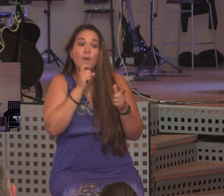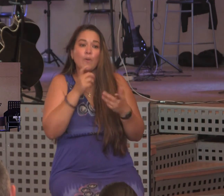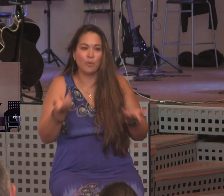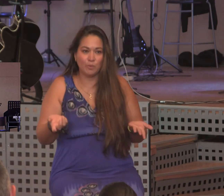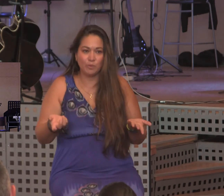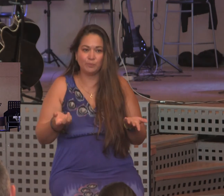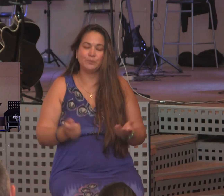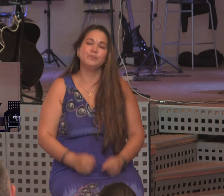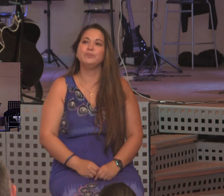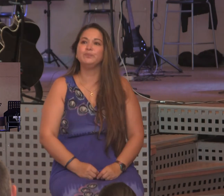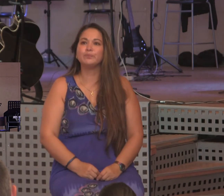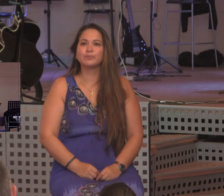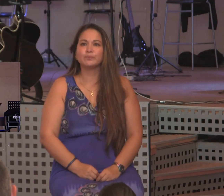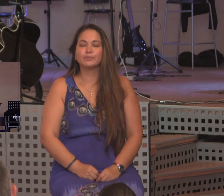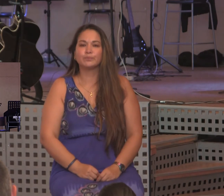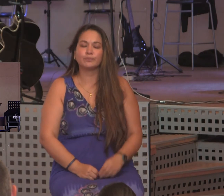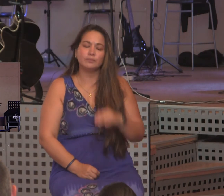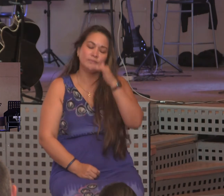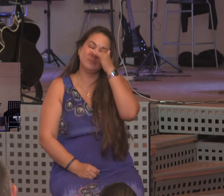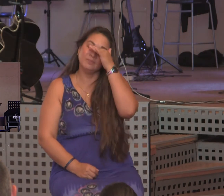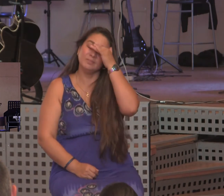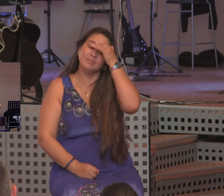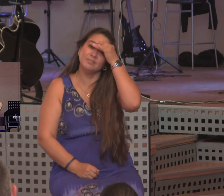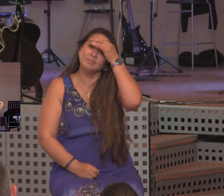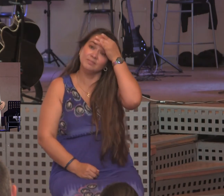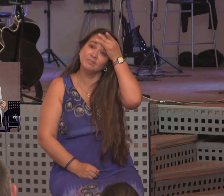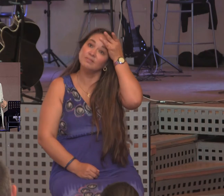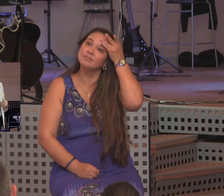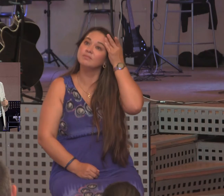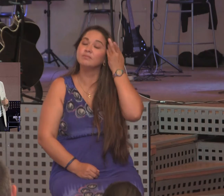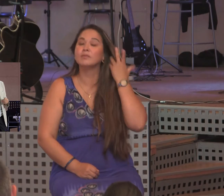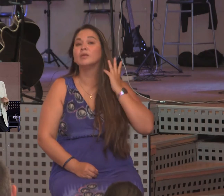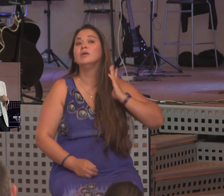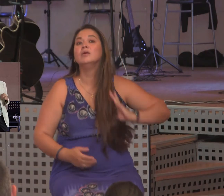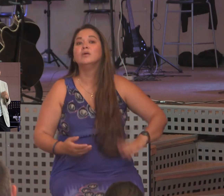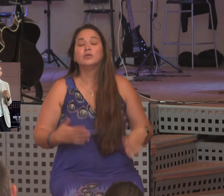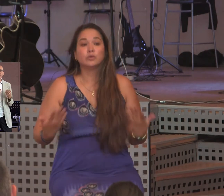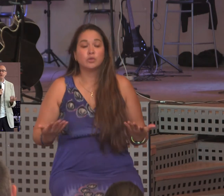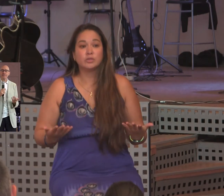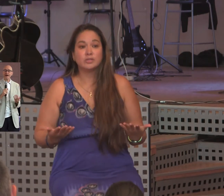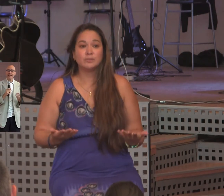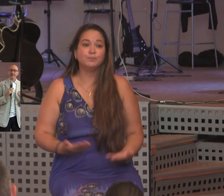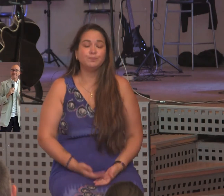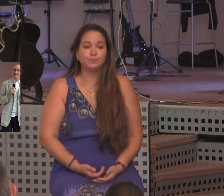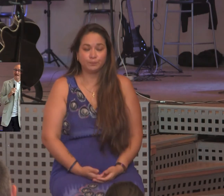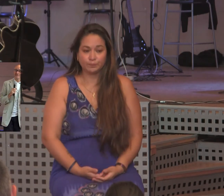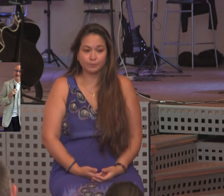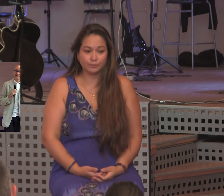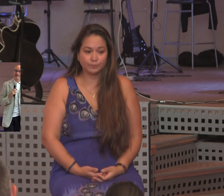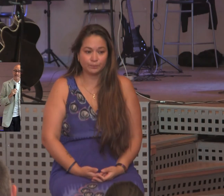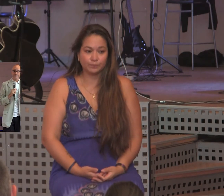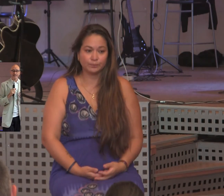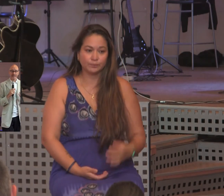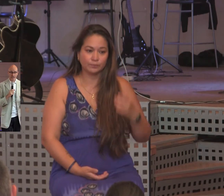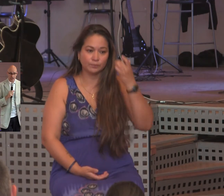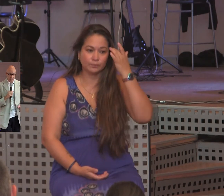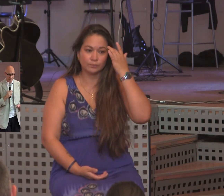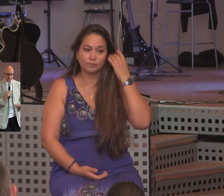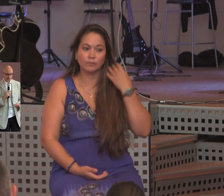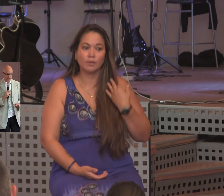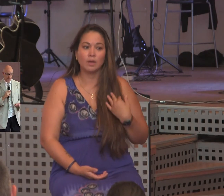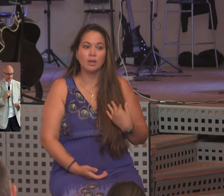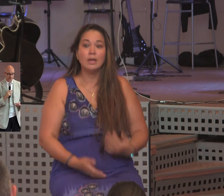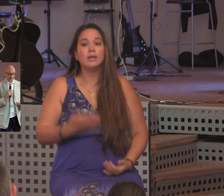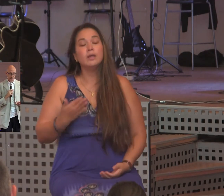debemos despertar, y eso es de lo que sí voy a hablar esta mañana, a la forma de hablar de